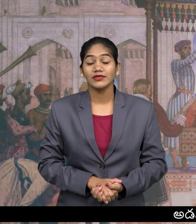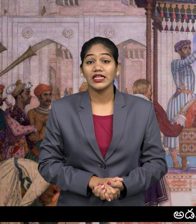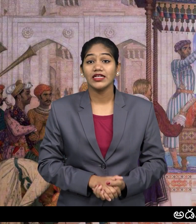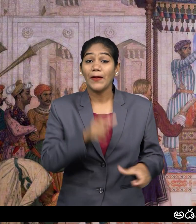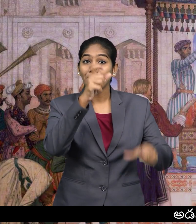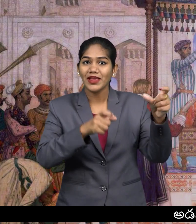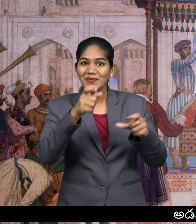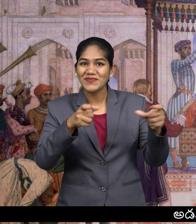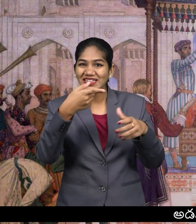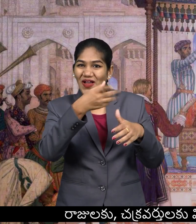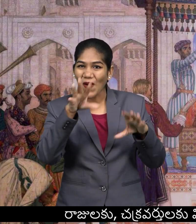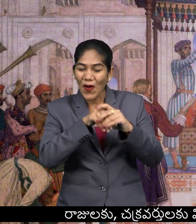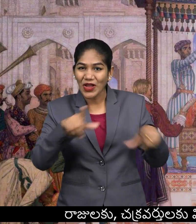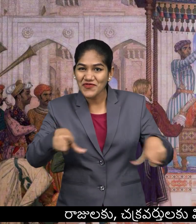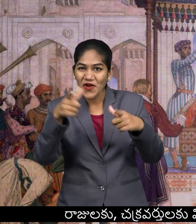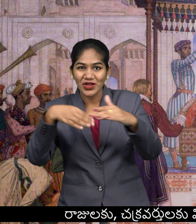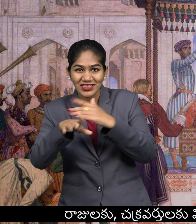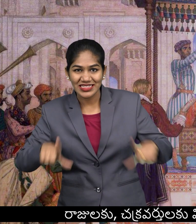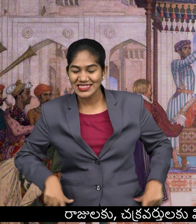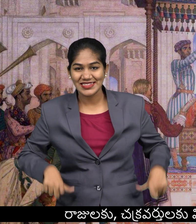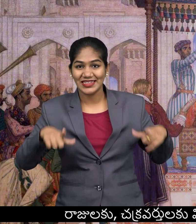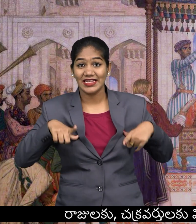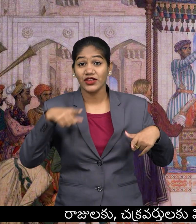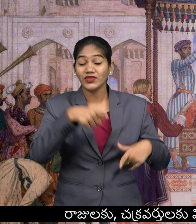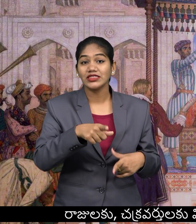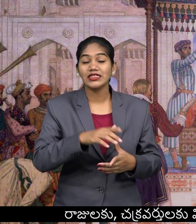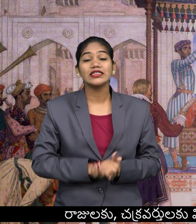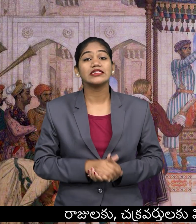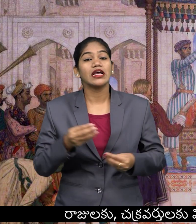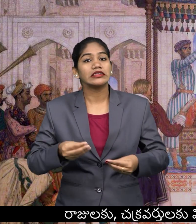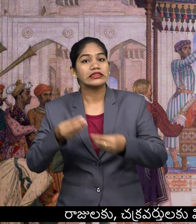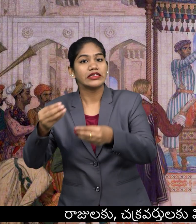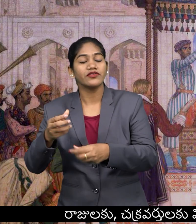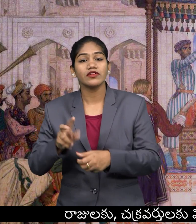అడవిలోని ప్రజలు రాజులకు, చక్రవర్తులకు విలువైన బహుమతులు ఇచ్చేవారు.